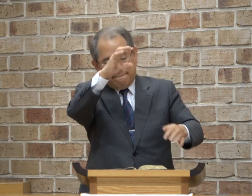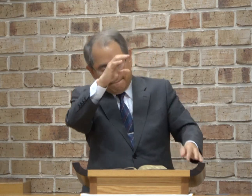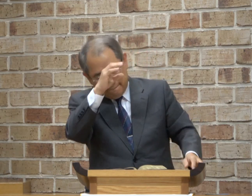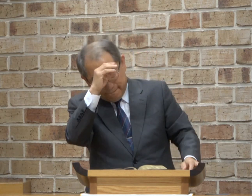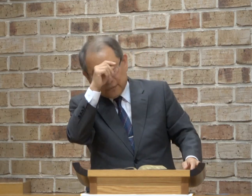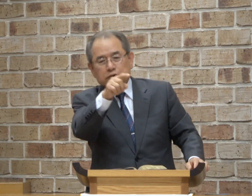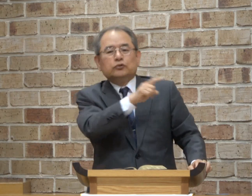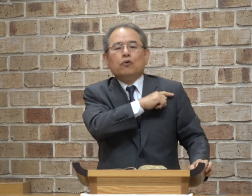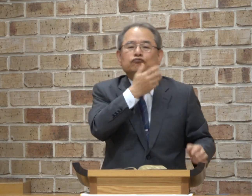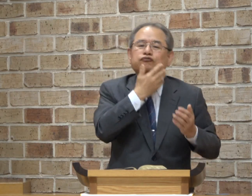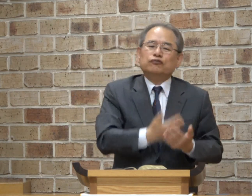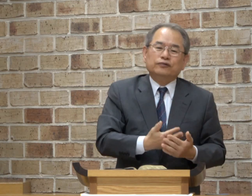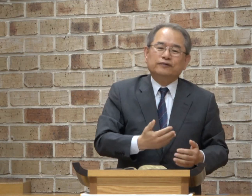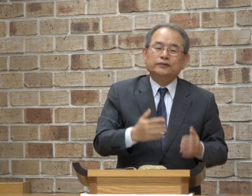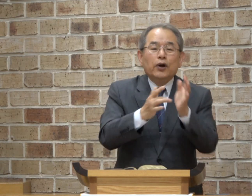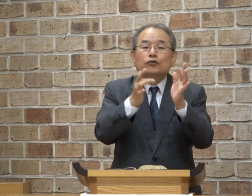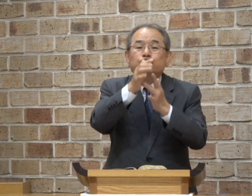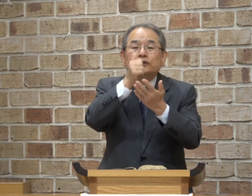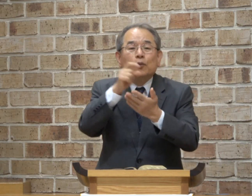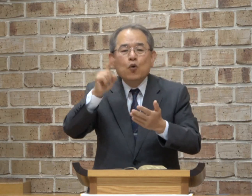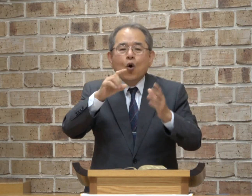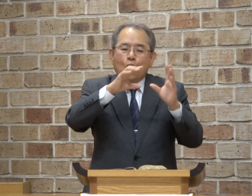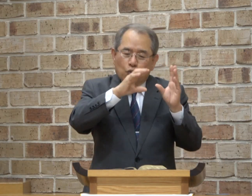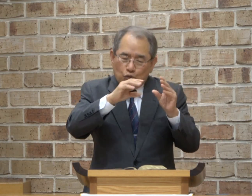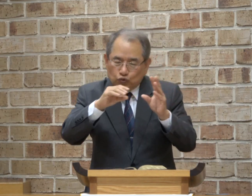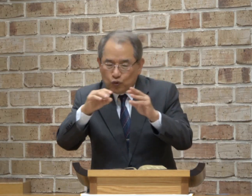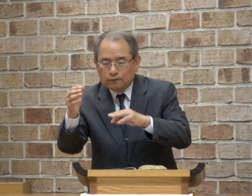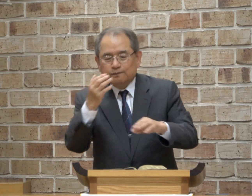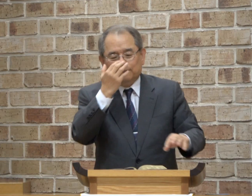이것은 예수님의 마음을 본받는 것입니다.